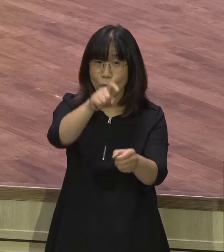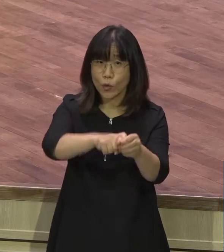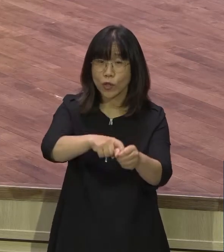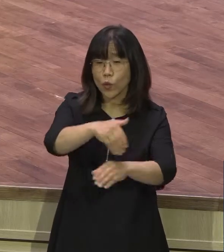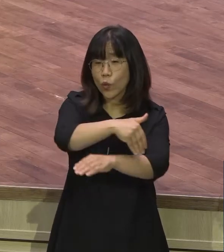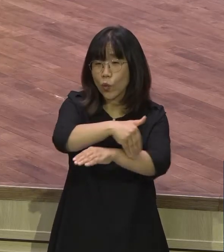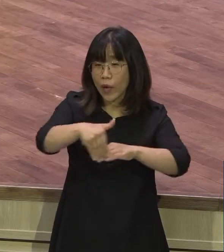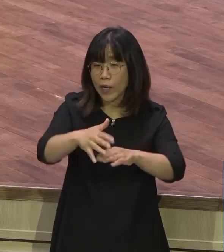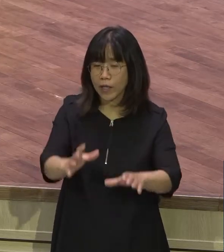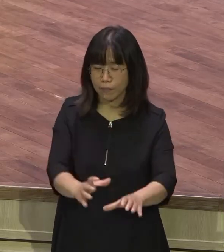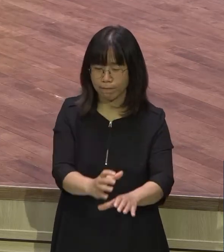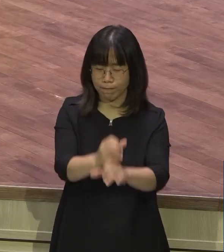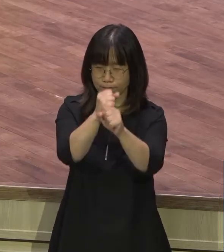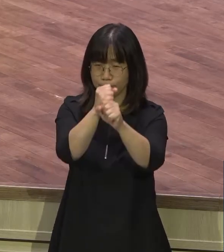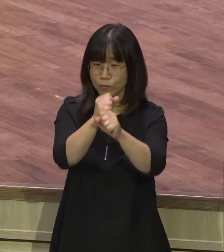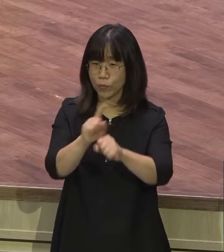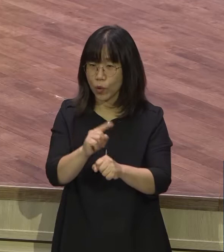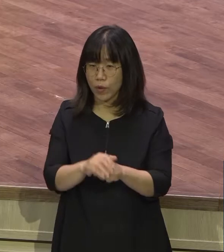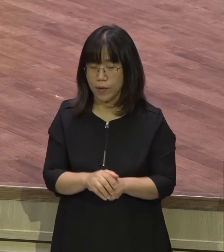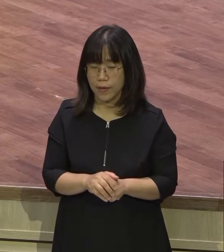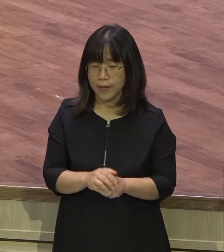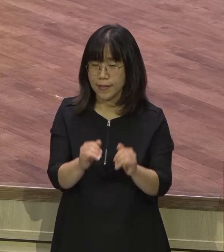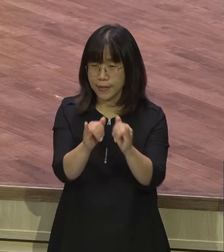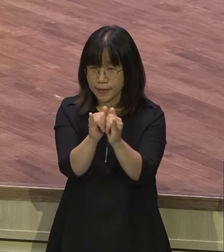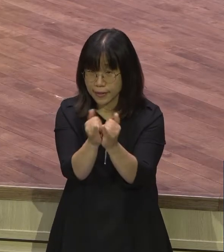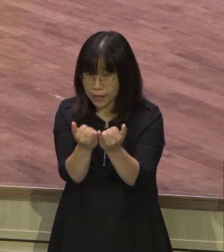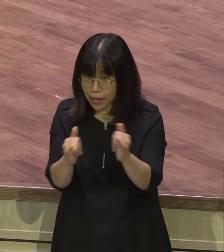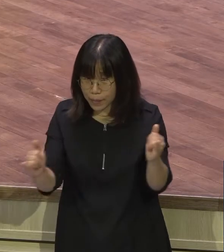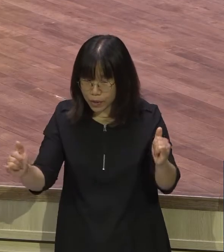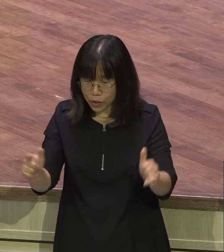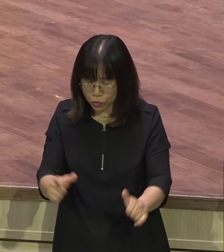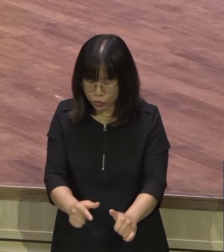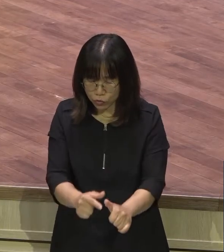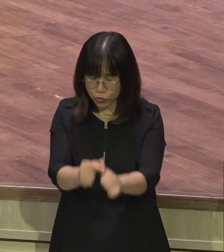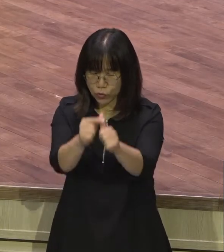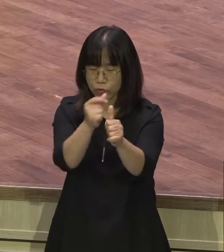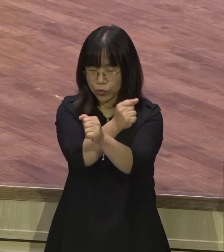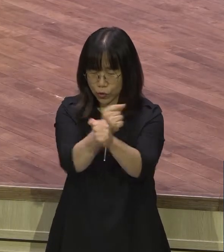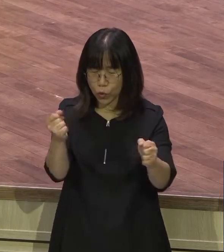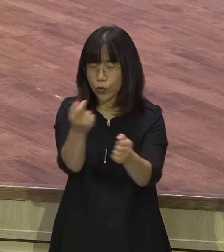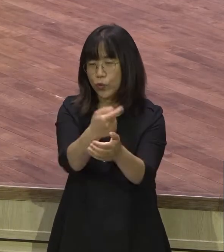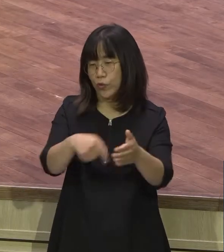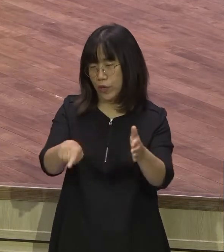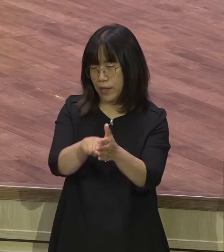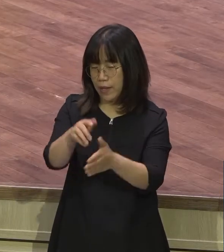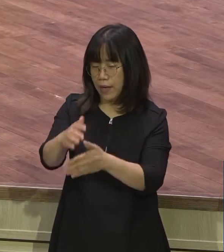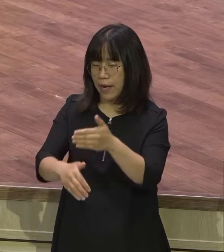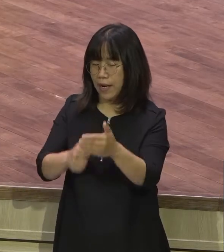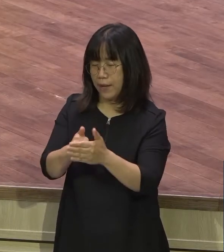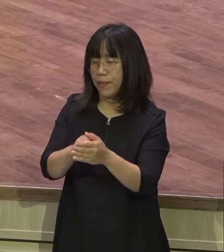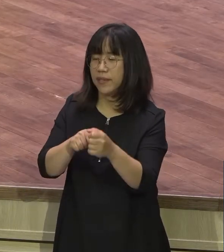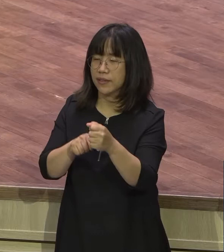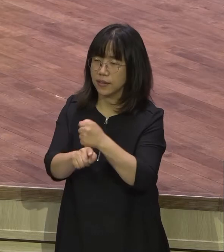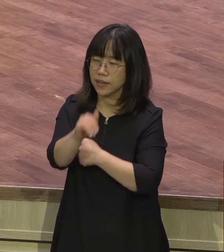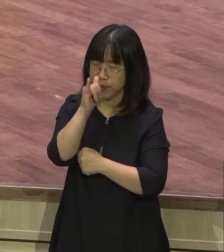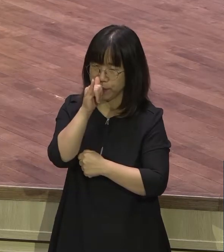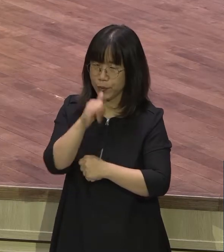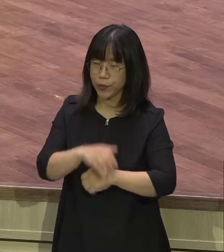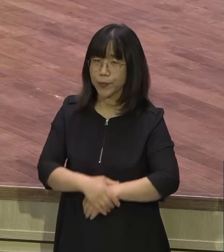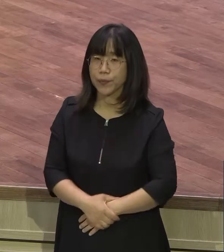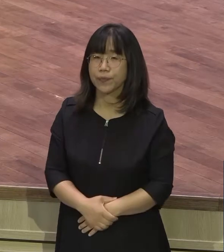뭐냐? 인류를 구속하기 위한 구원과 속제를 위한 하나님의 섭리가